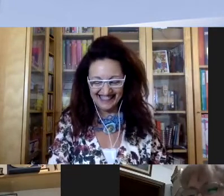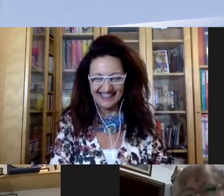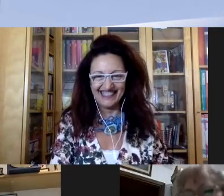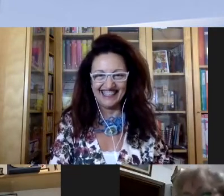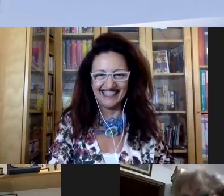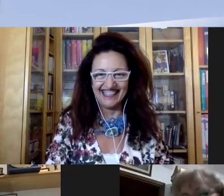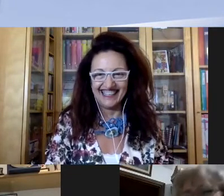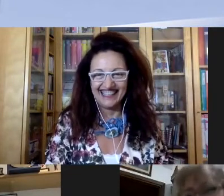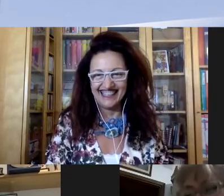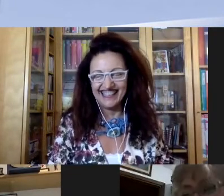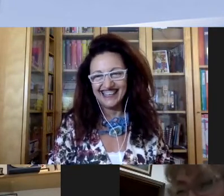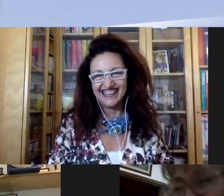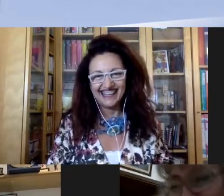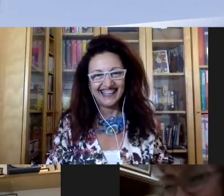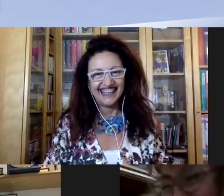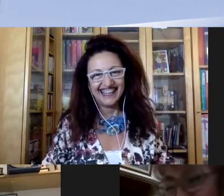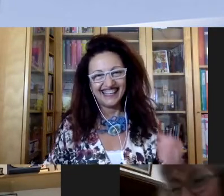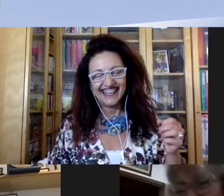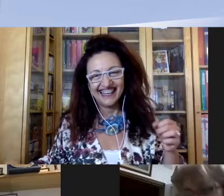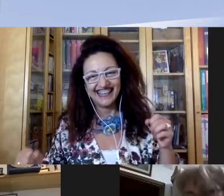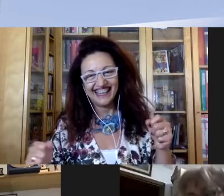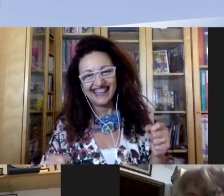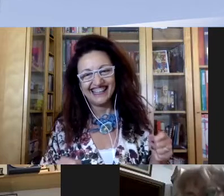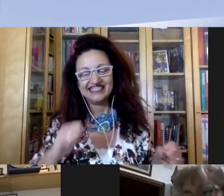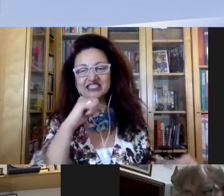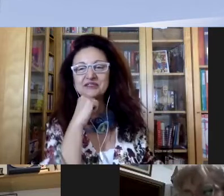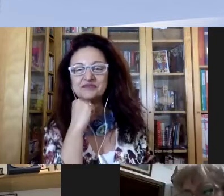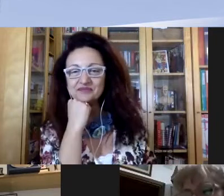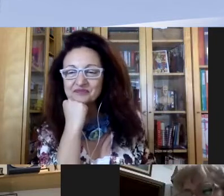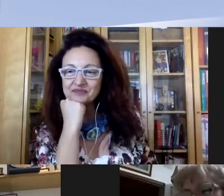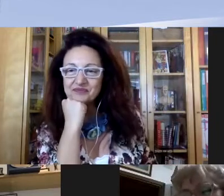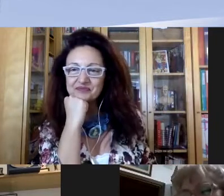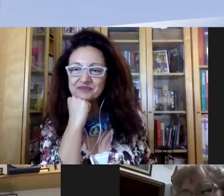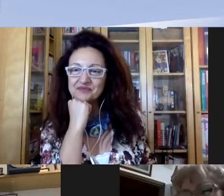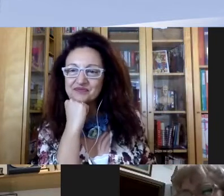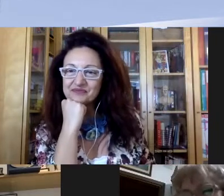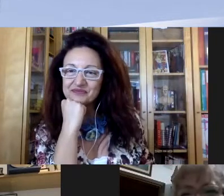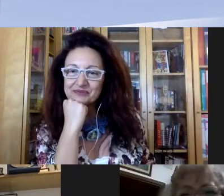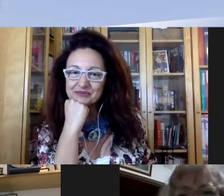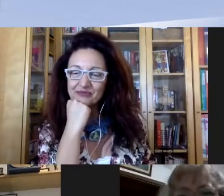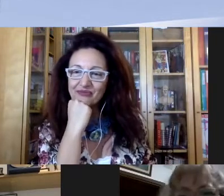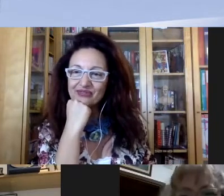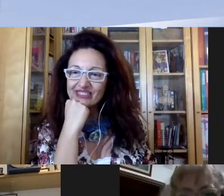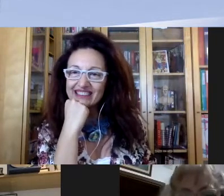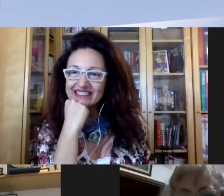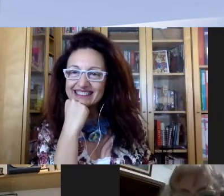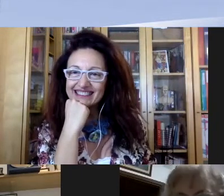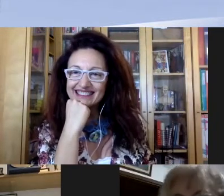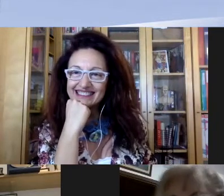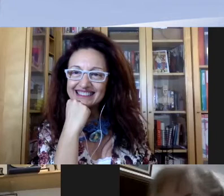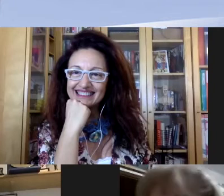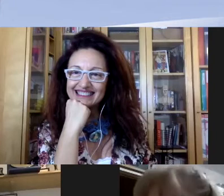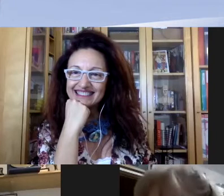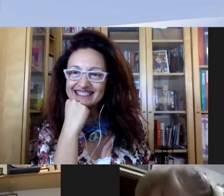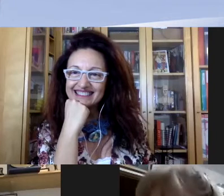Scappato mai. Abbiamo perso. Dani, alza quella specie di scatola, Dani. Ah, ma è il box per